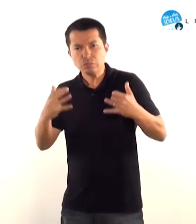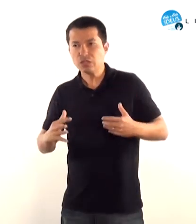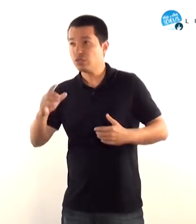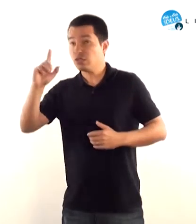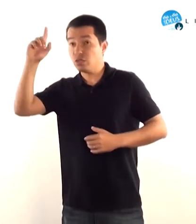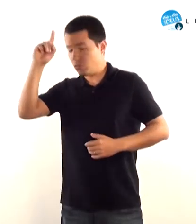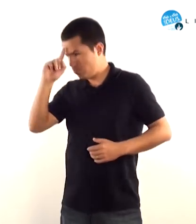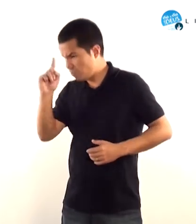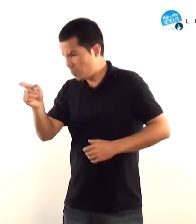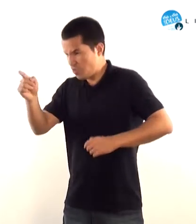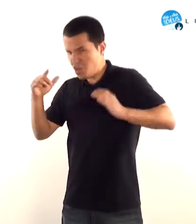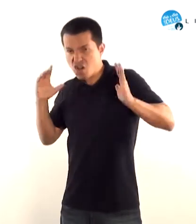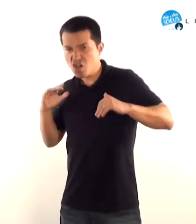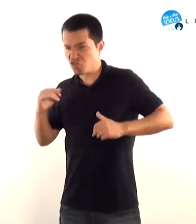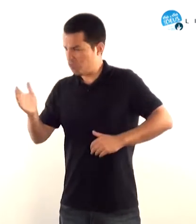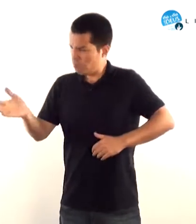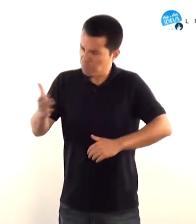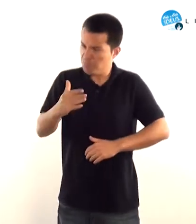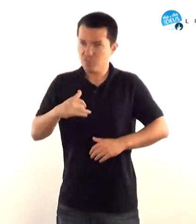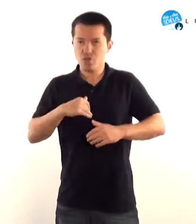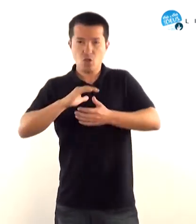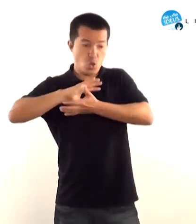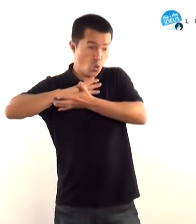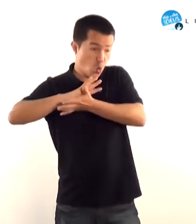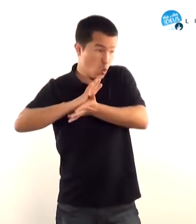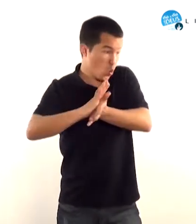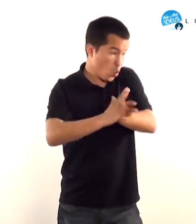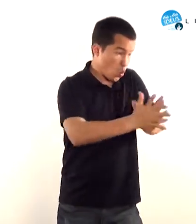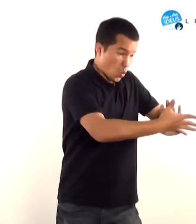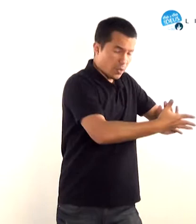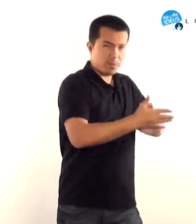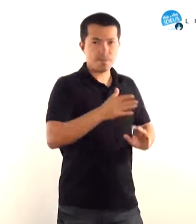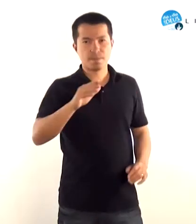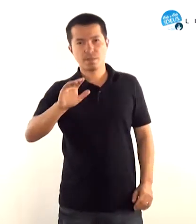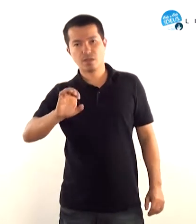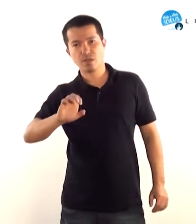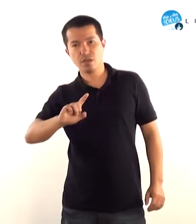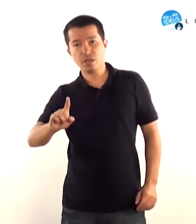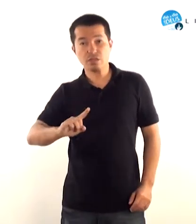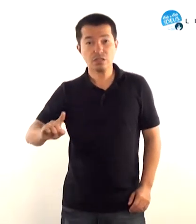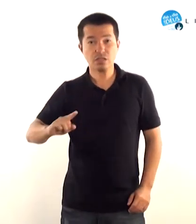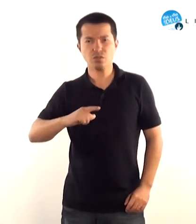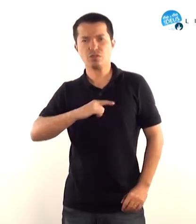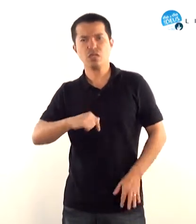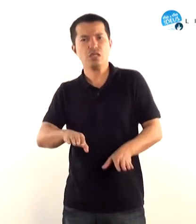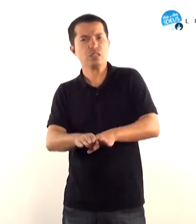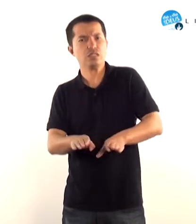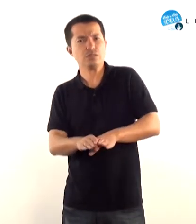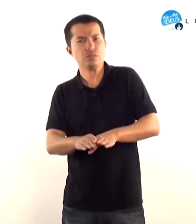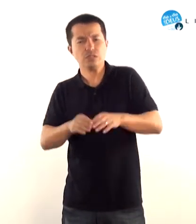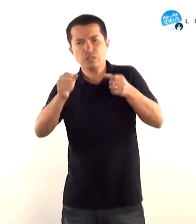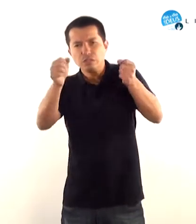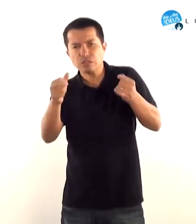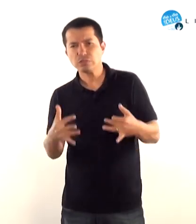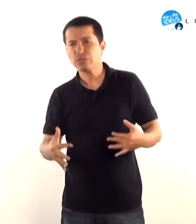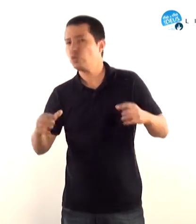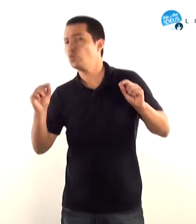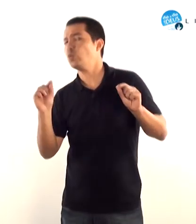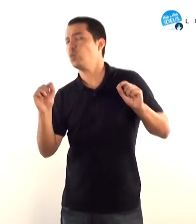livro de Ezequiel, versículos 49 e 50, ele vai falar quais eram as coisas que estavam pedindo o juízo